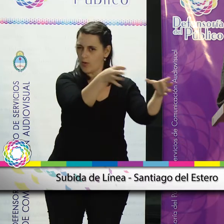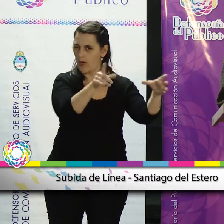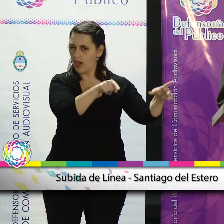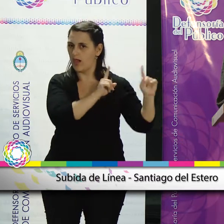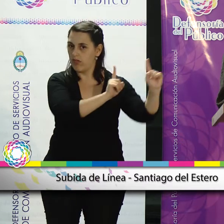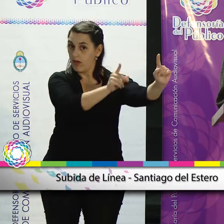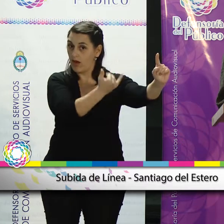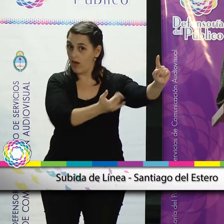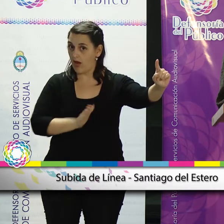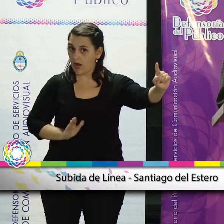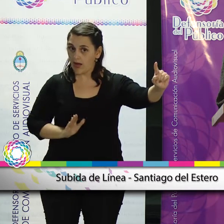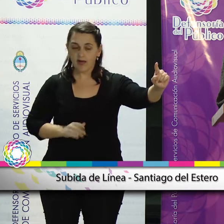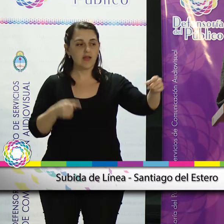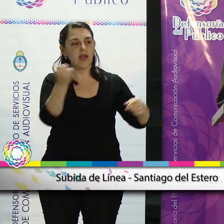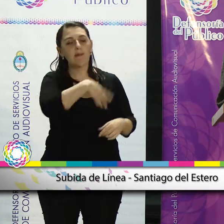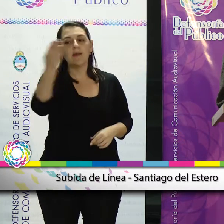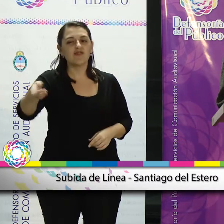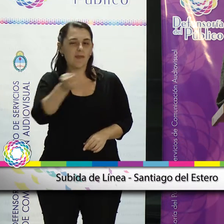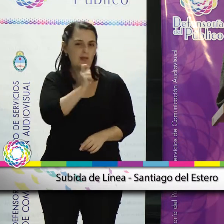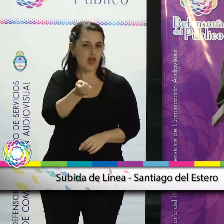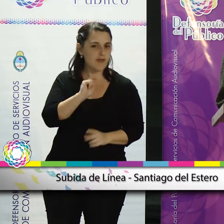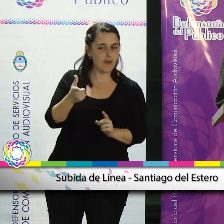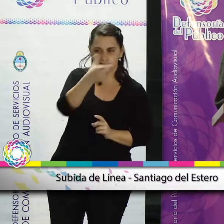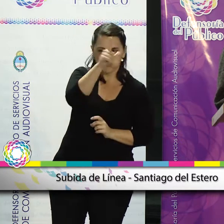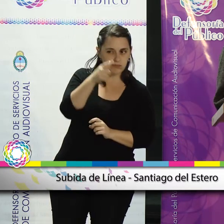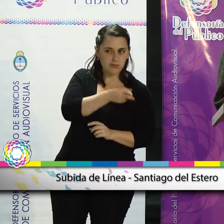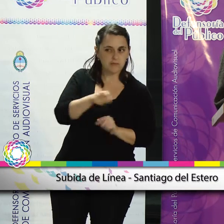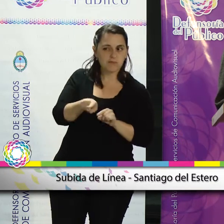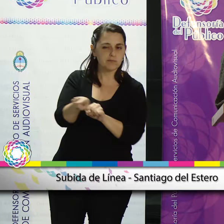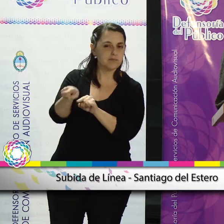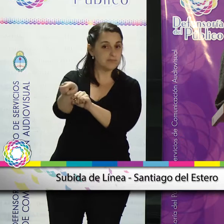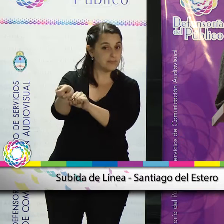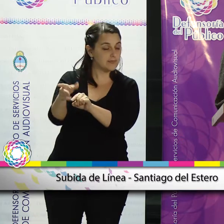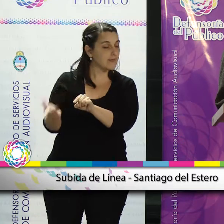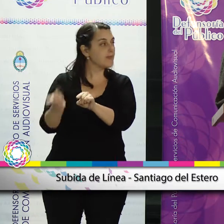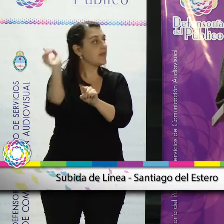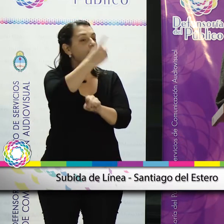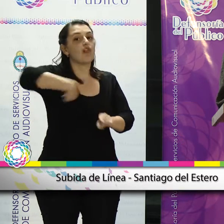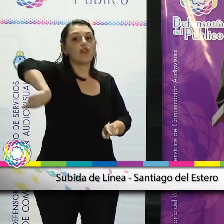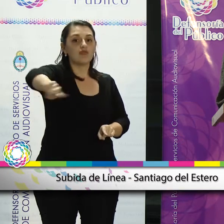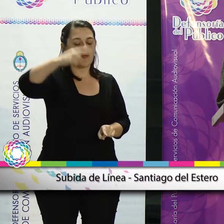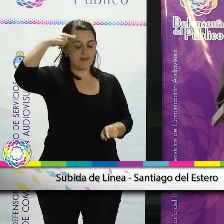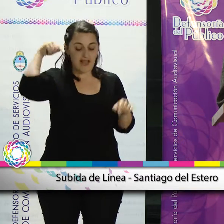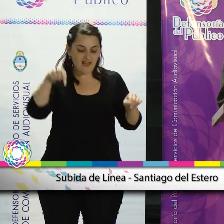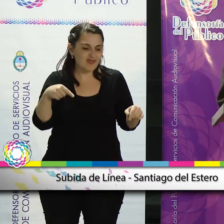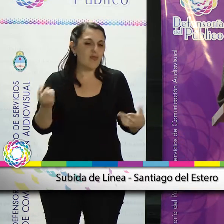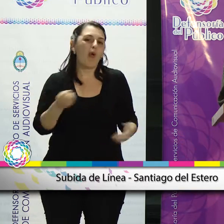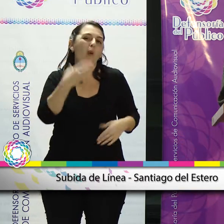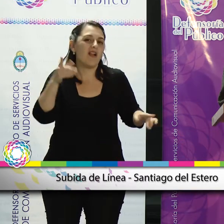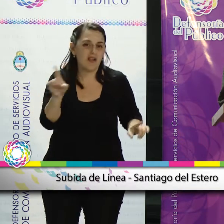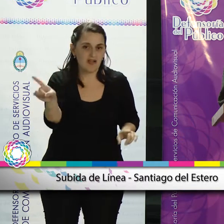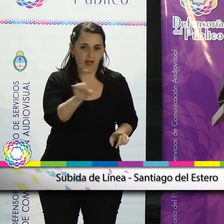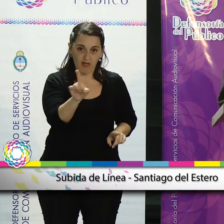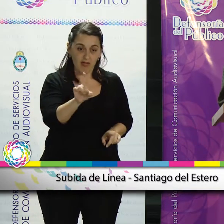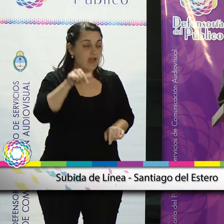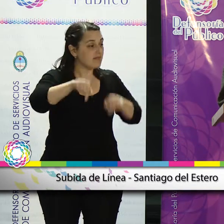vigentes todavía se persiguen a los periodistas que tienen una visión crítica sin ir más lejos no queremos tomar esto como un hecho aislado si